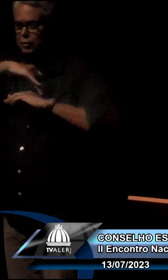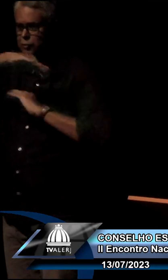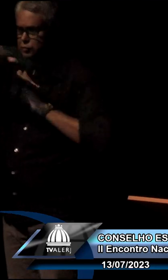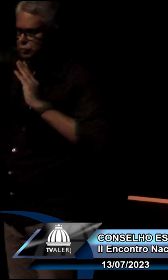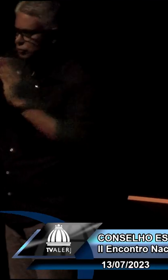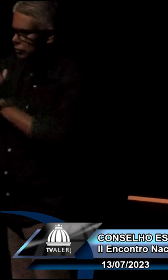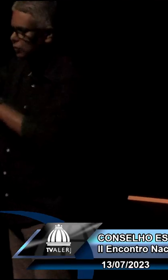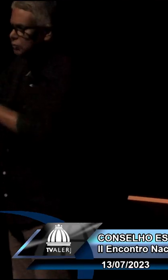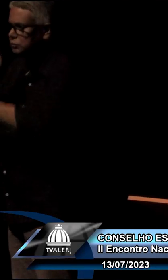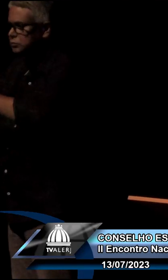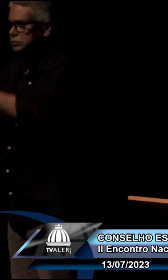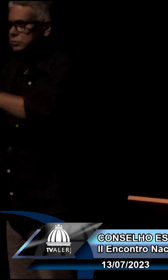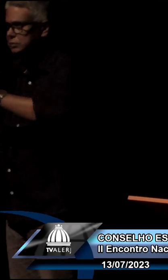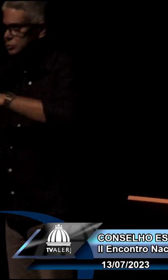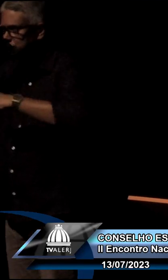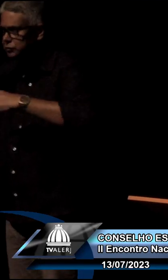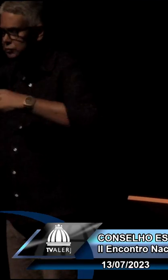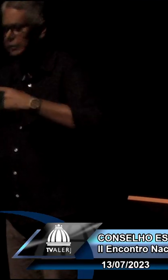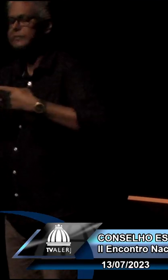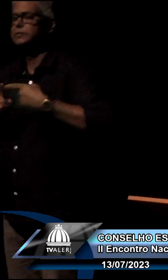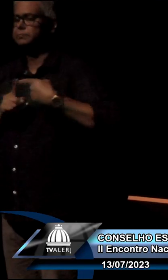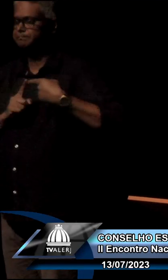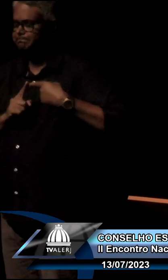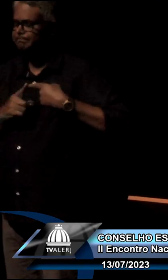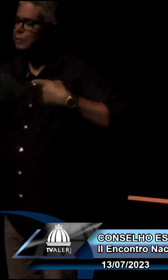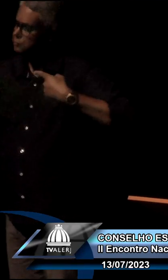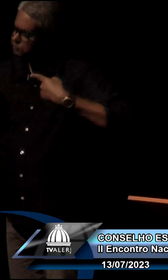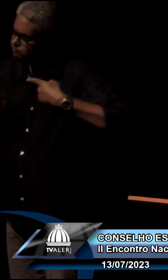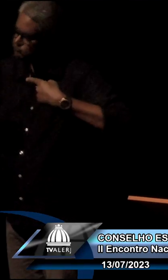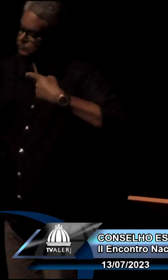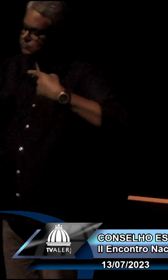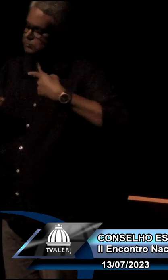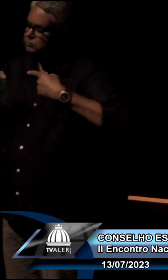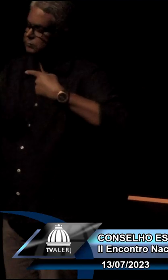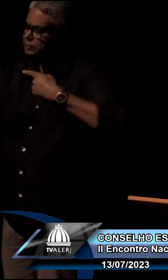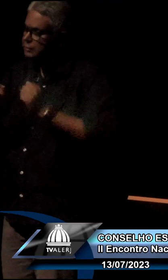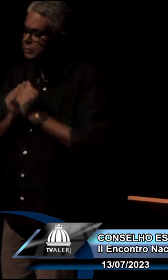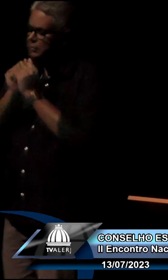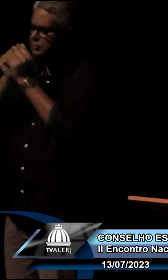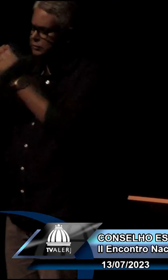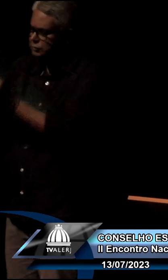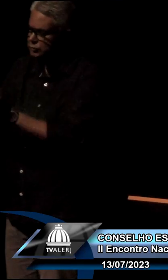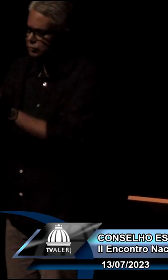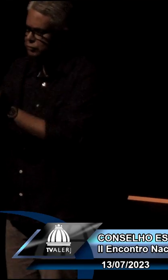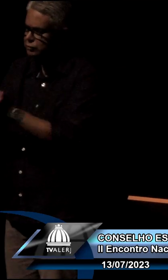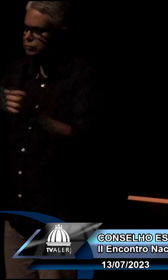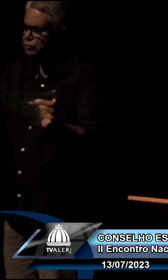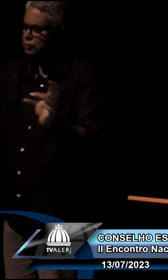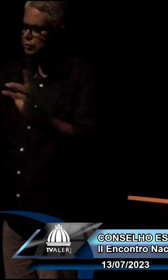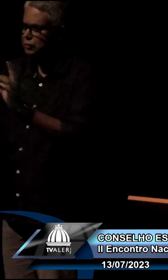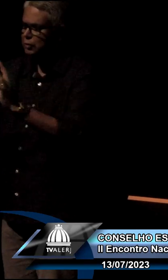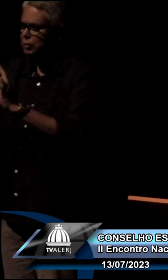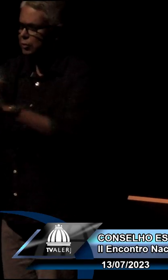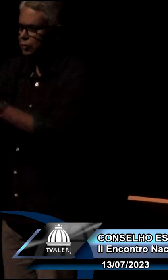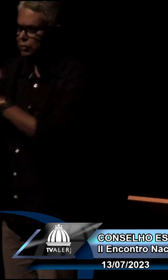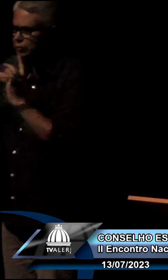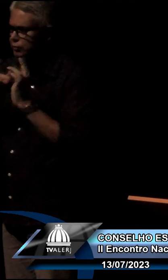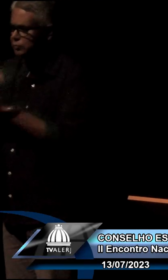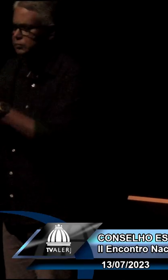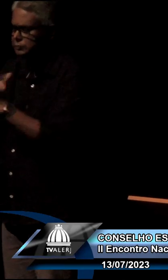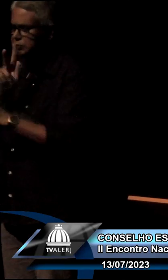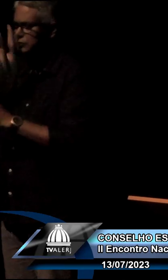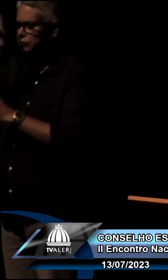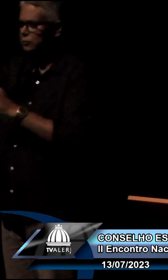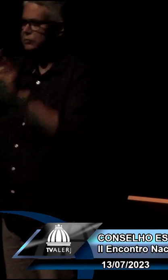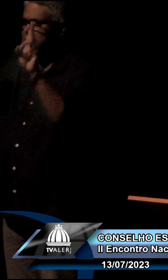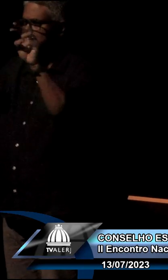estados do Brasil então nós precisamos aqui juntos unir forças por um tema tão importante que esse da